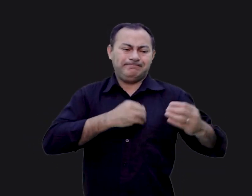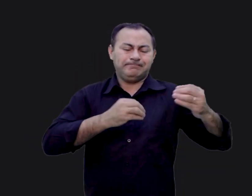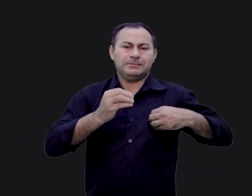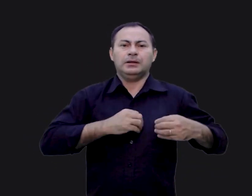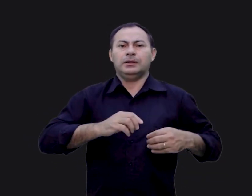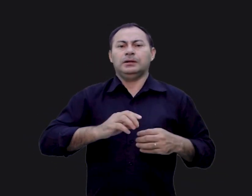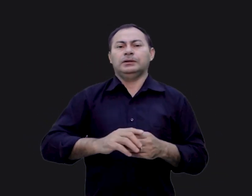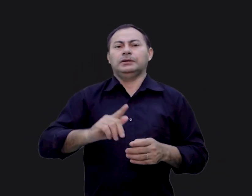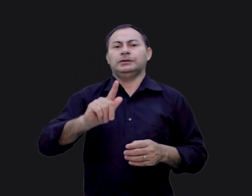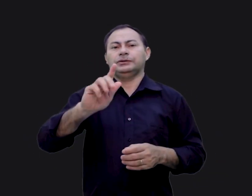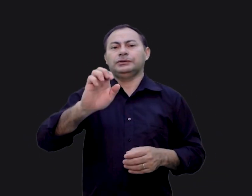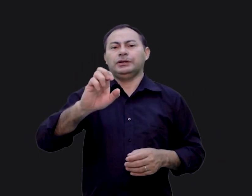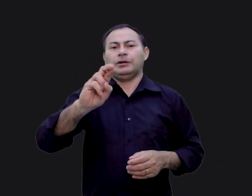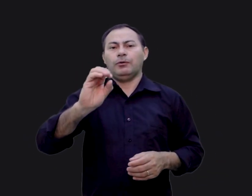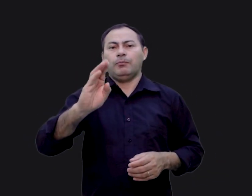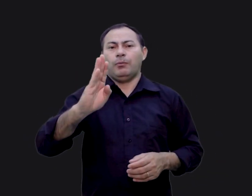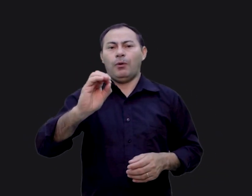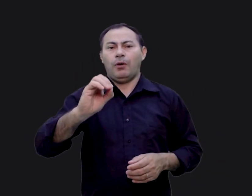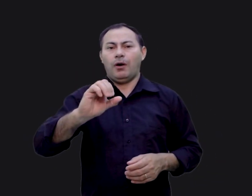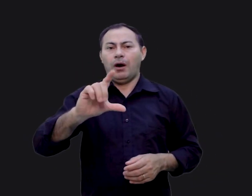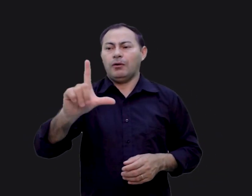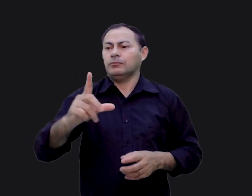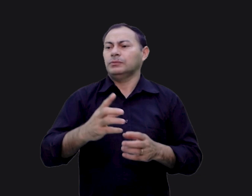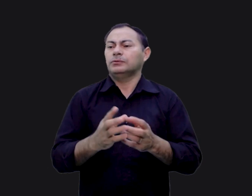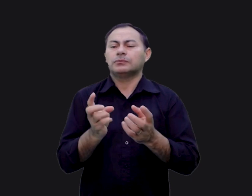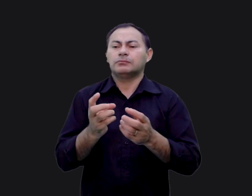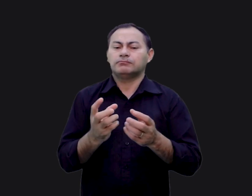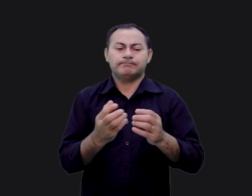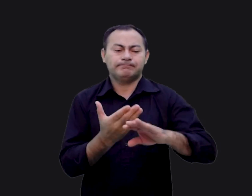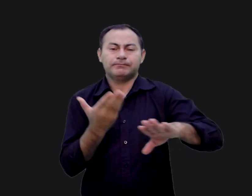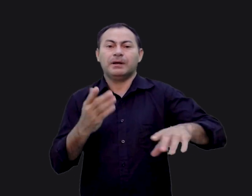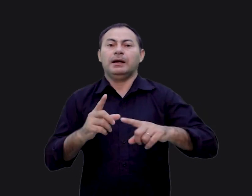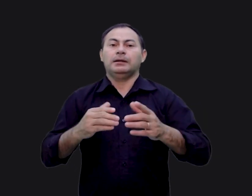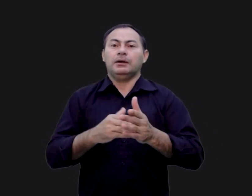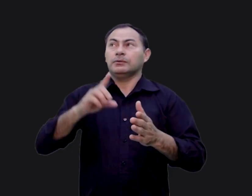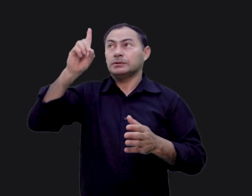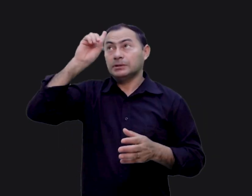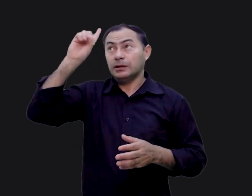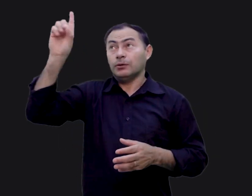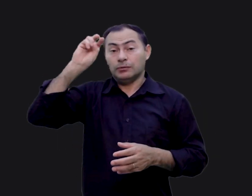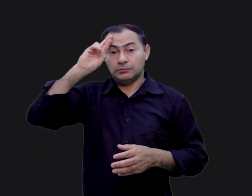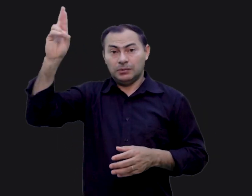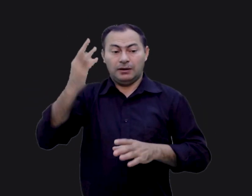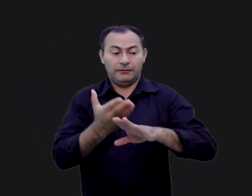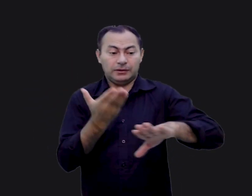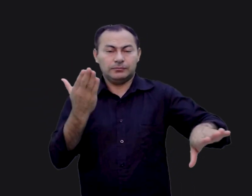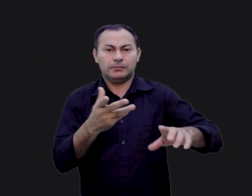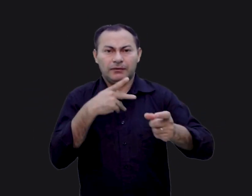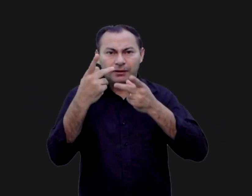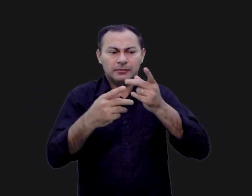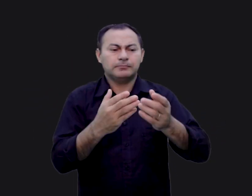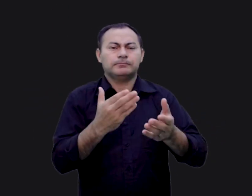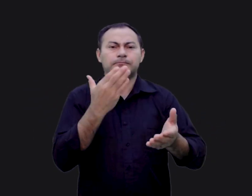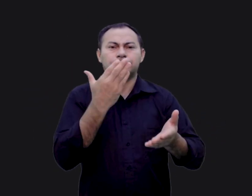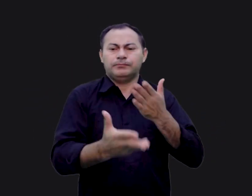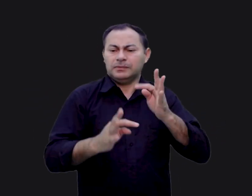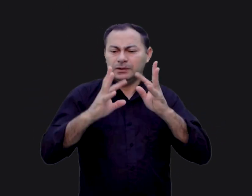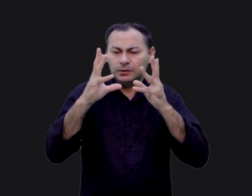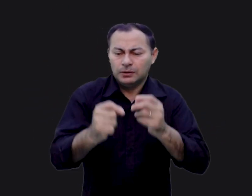de Jeroboão e não se desviaram deles, até que o Senhor os afastou de sua presença, conforme os havia advertido por meio de